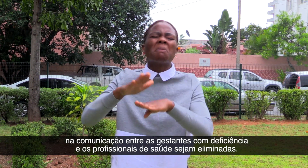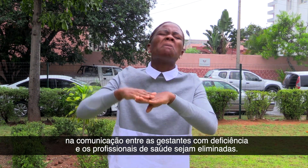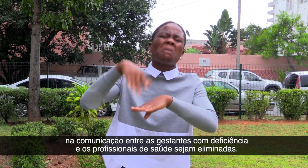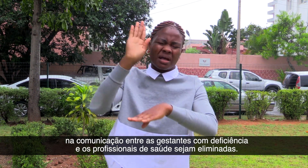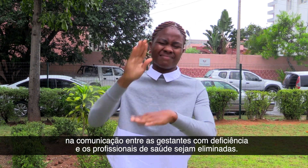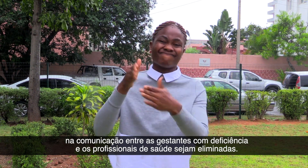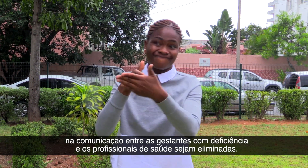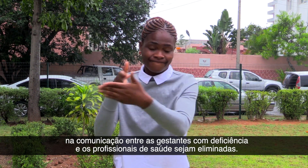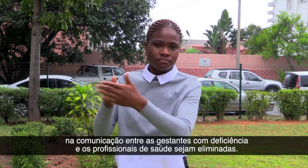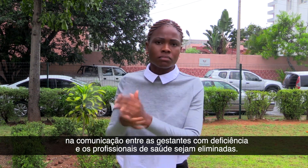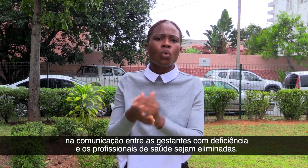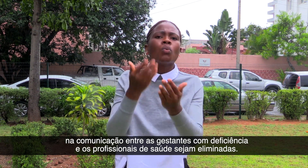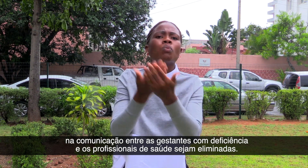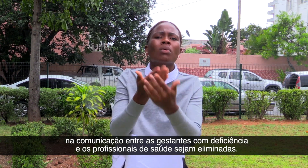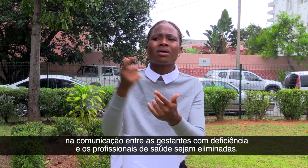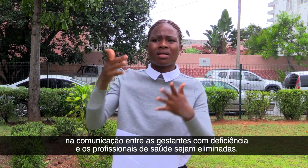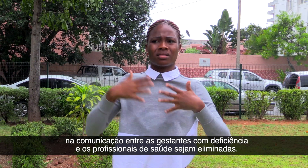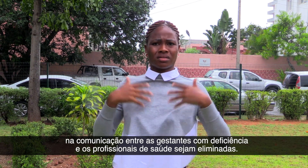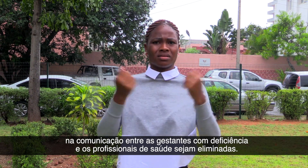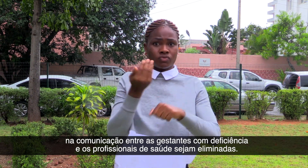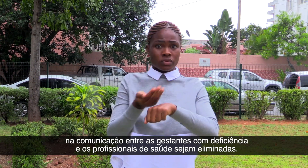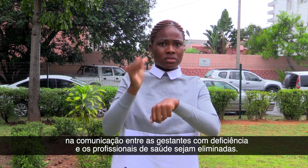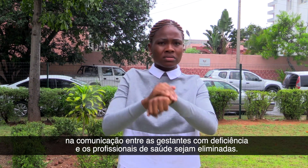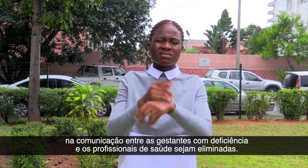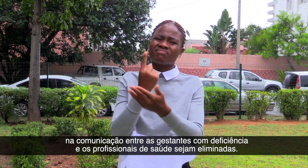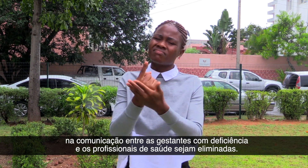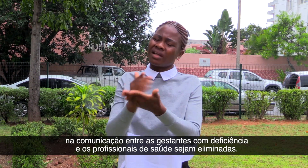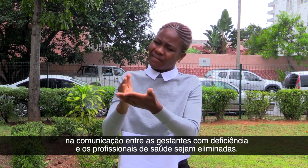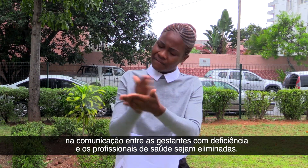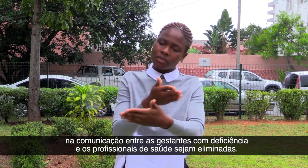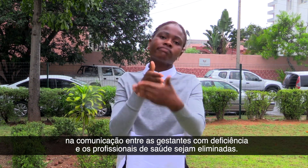deficiência e os profissionais de saúde sejam eliminadas.